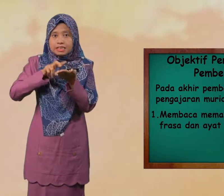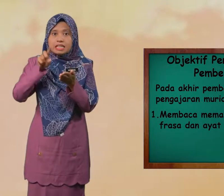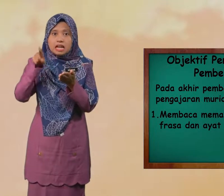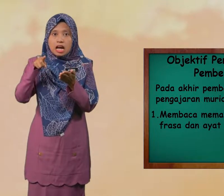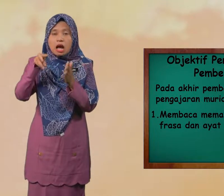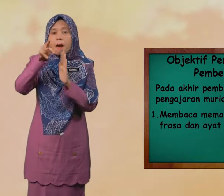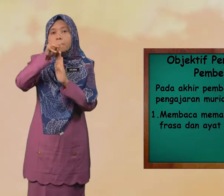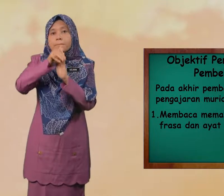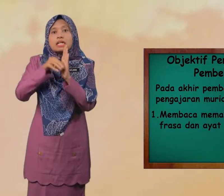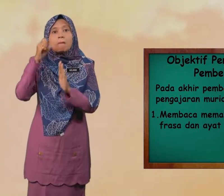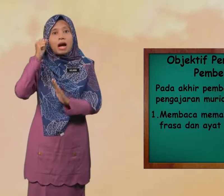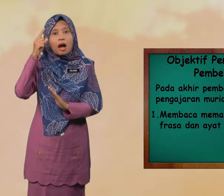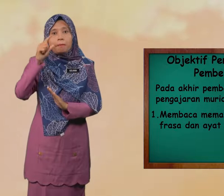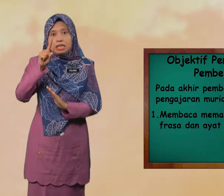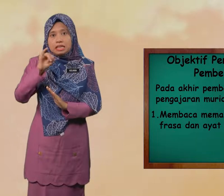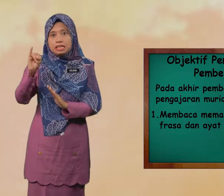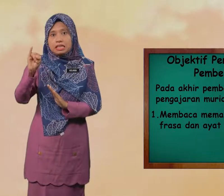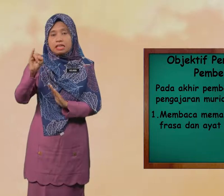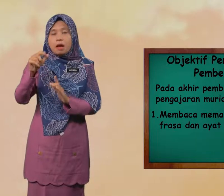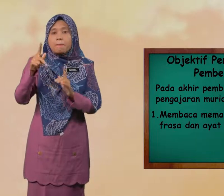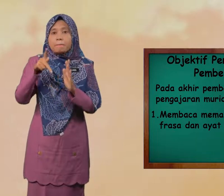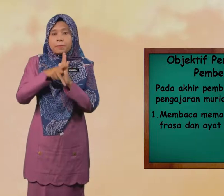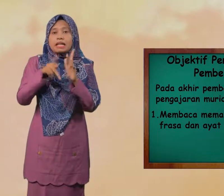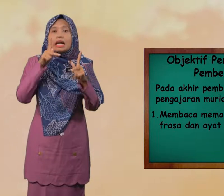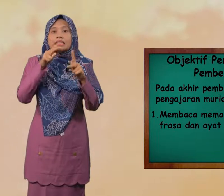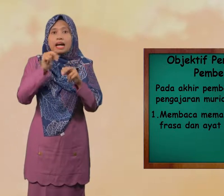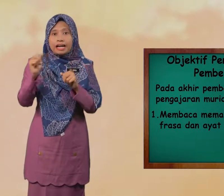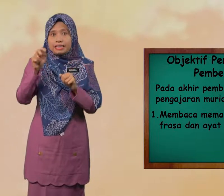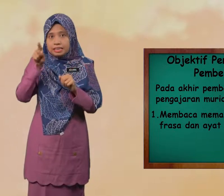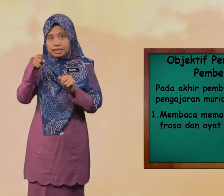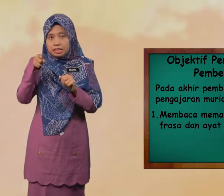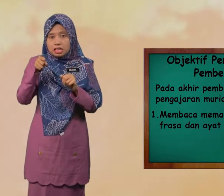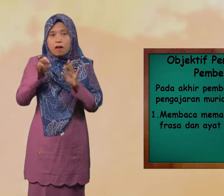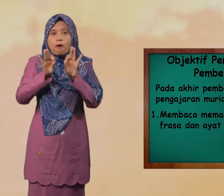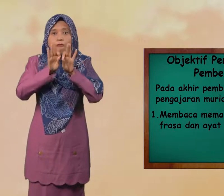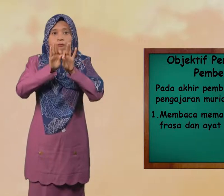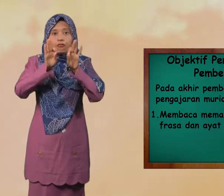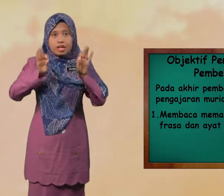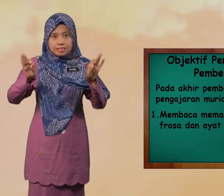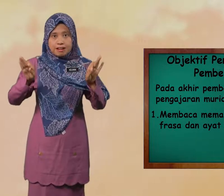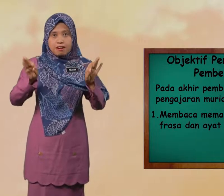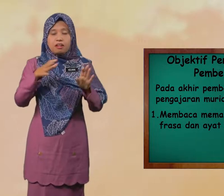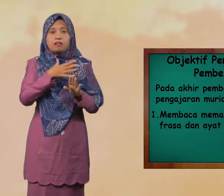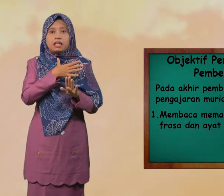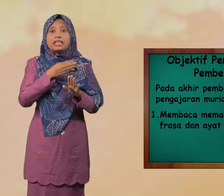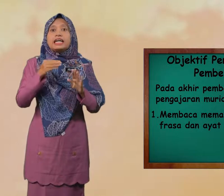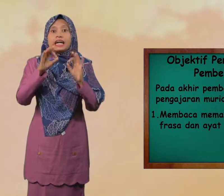memahami perkataan, frasa dan